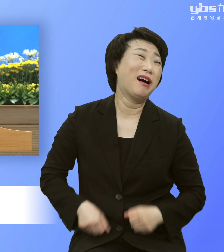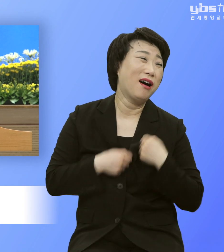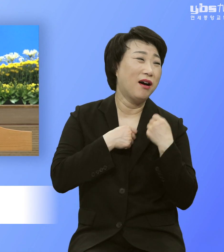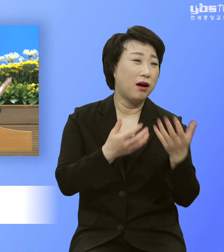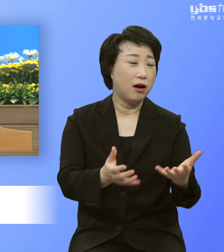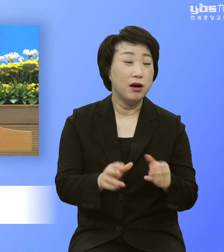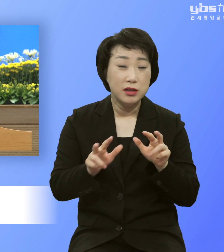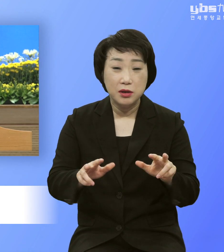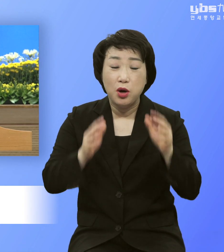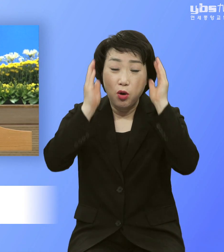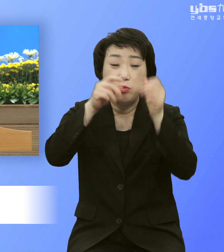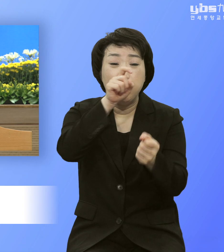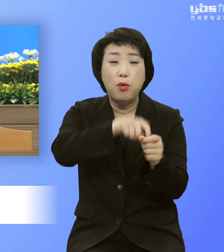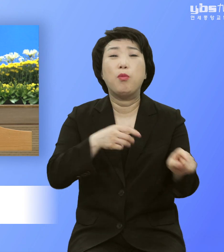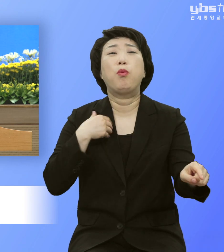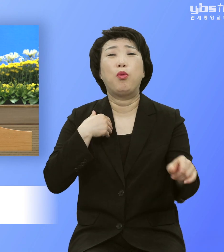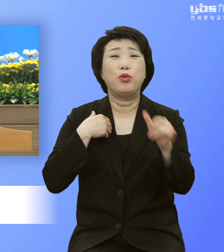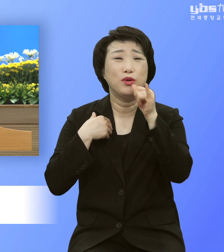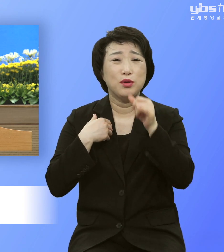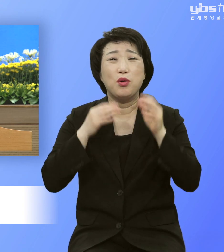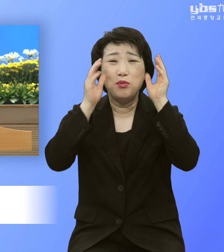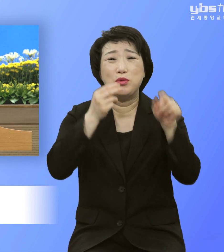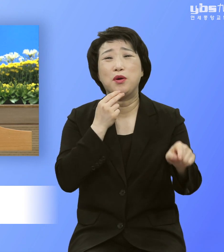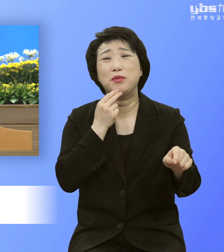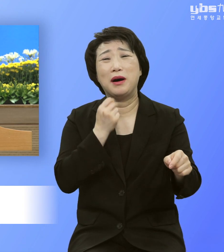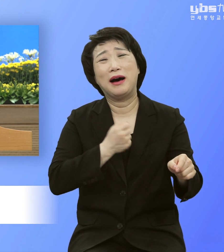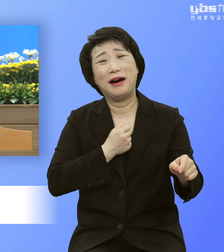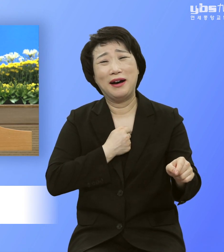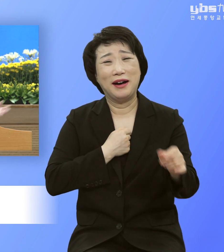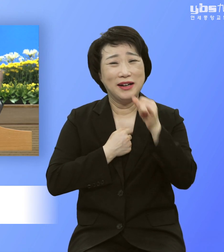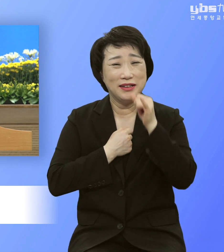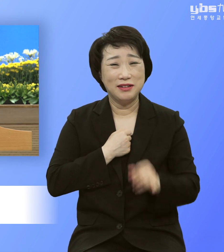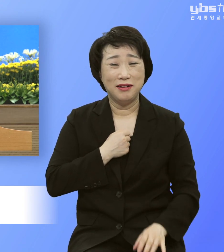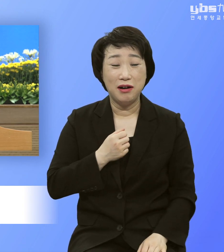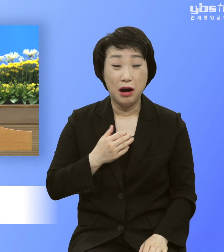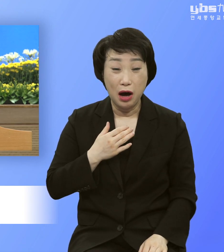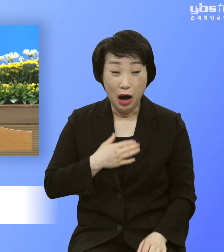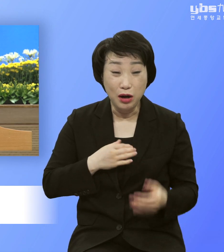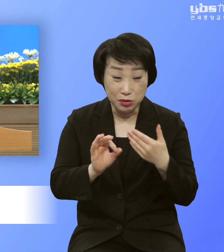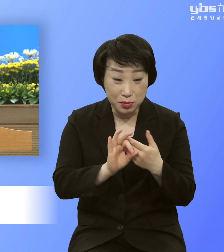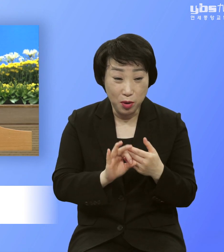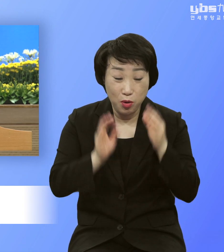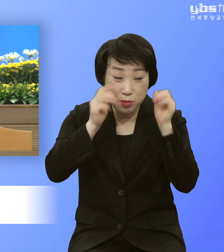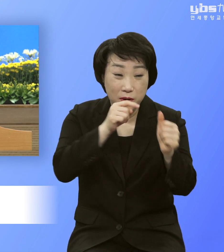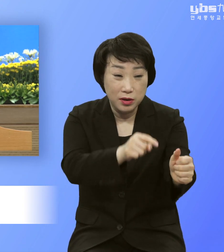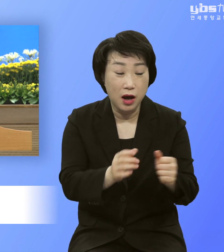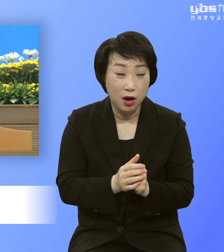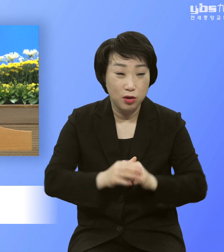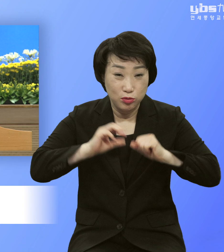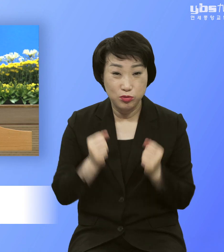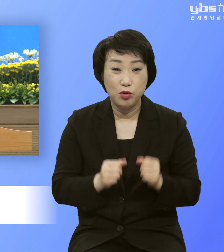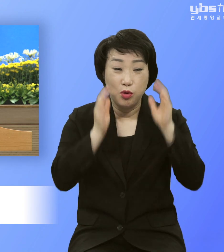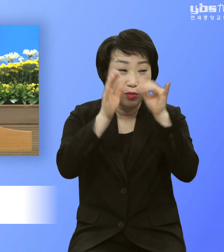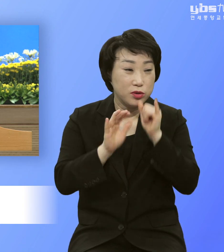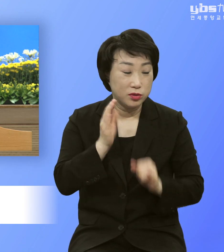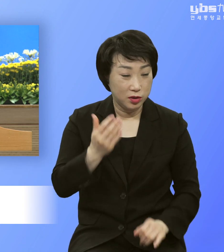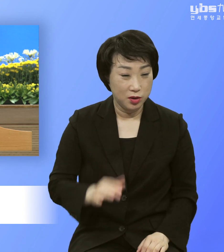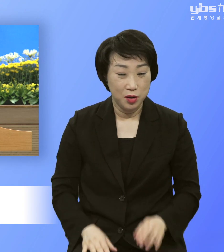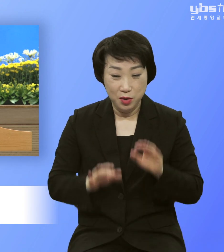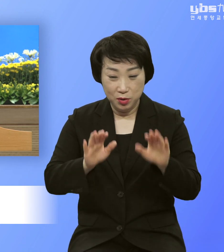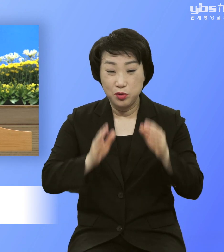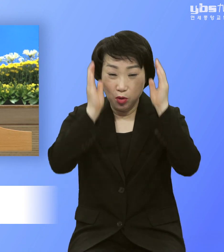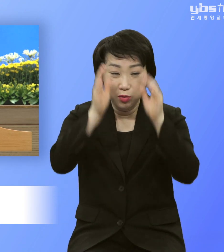아직도 공부해야 될 이유를 몰랐으니까 안 하는 거예요. 알았으면 하라는데 왜 안 해? 오늘 또